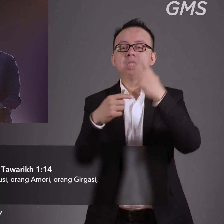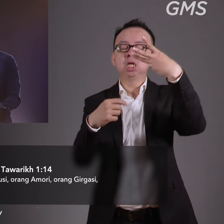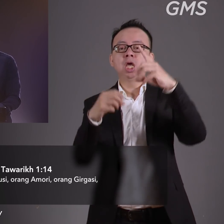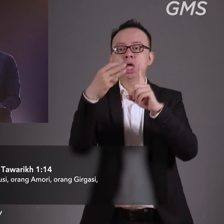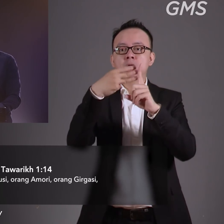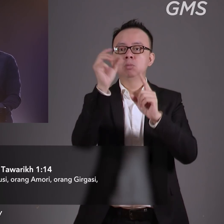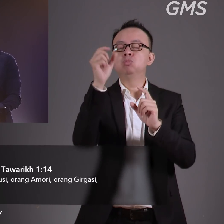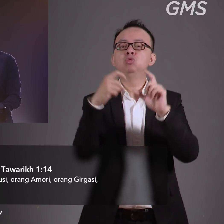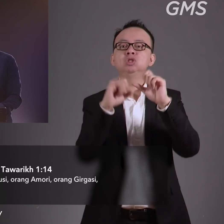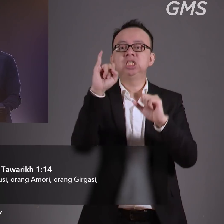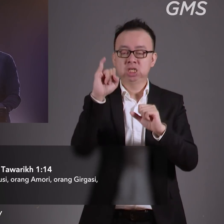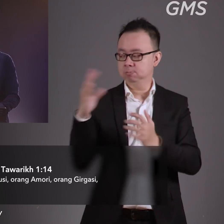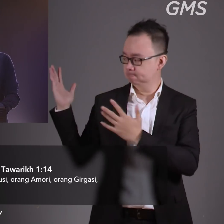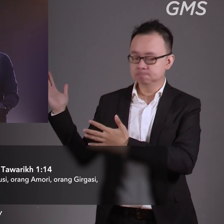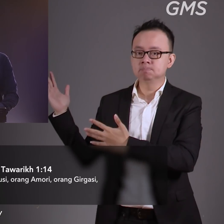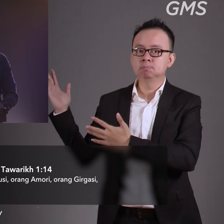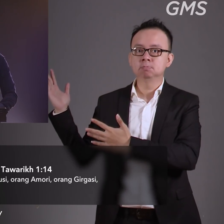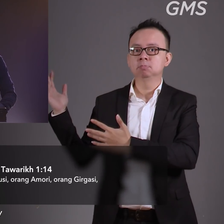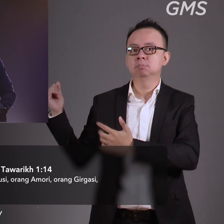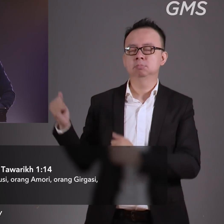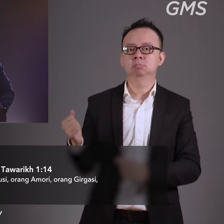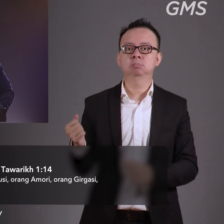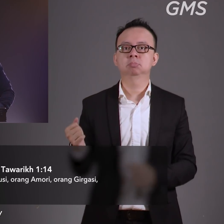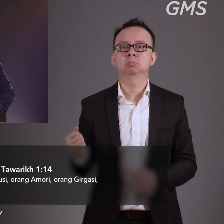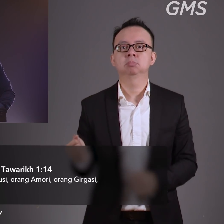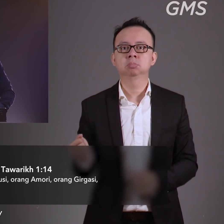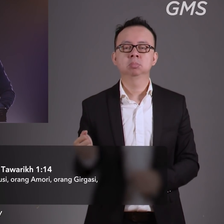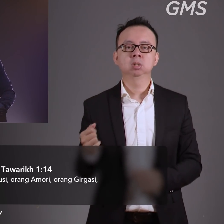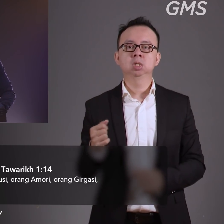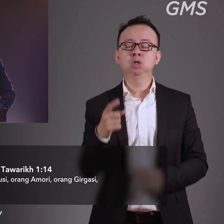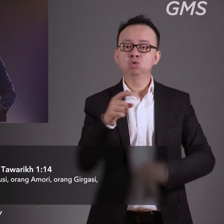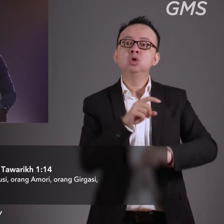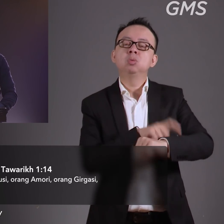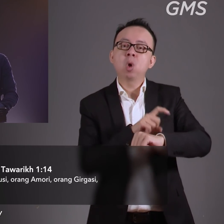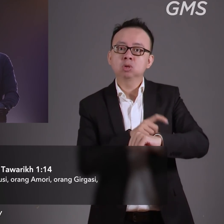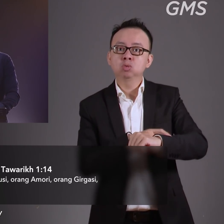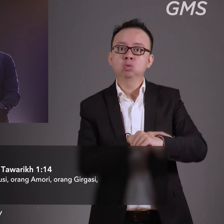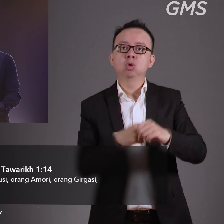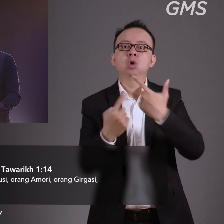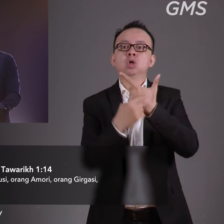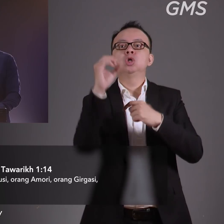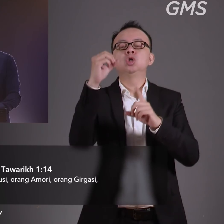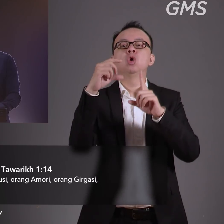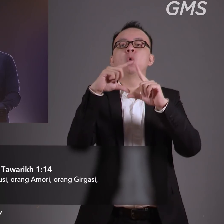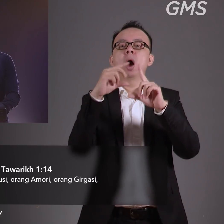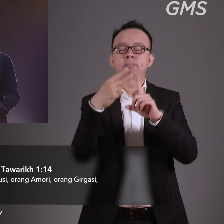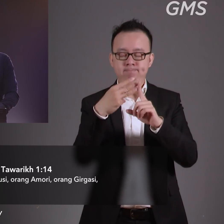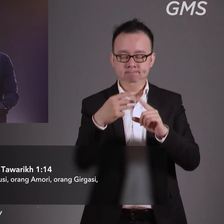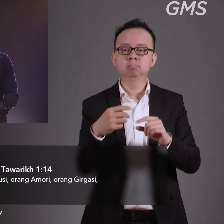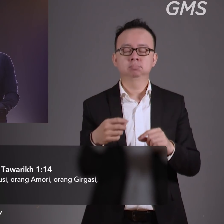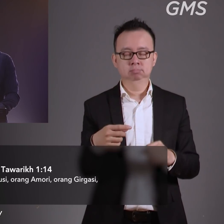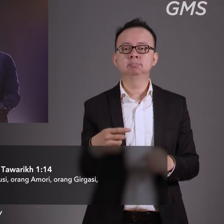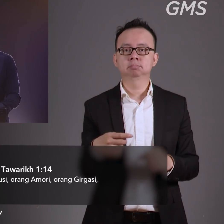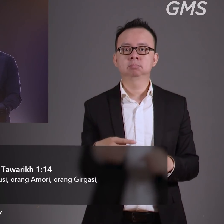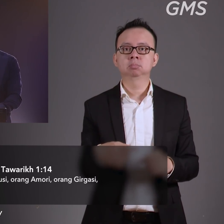oleh Yoab ketika merebut kota damai, Jerusalem itu. Ya, menjadi kota